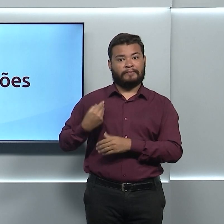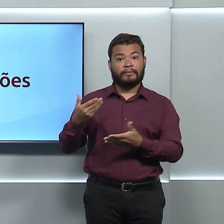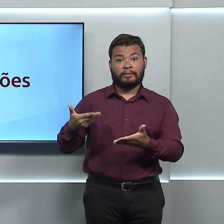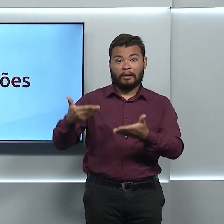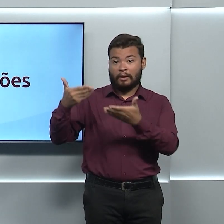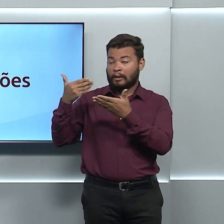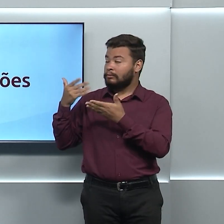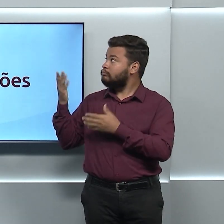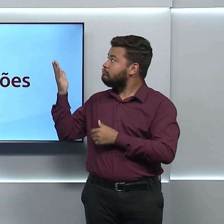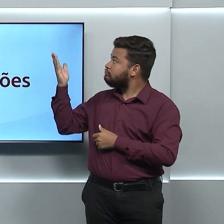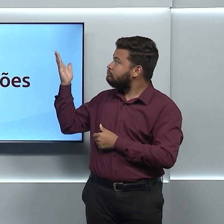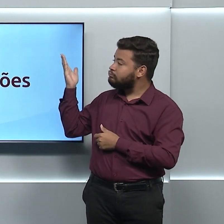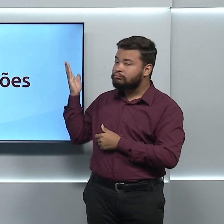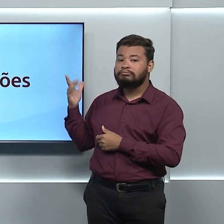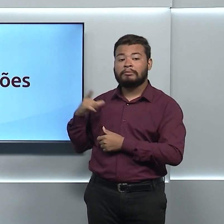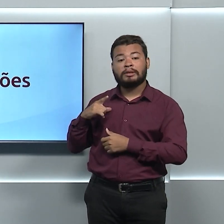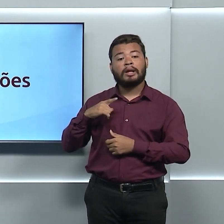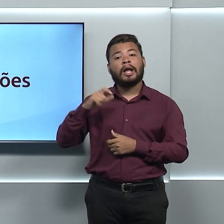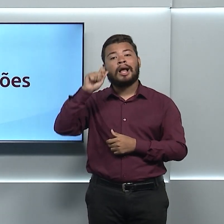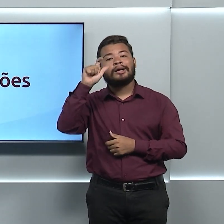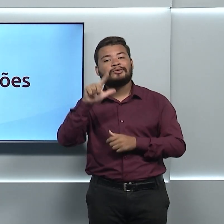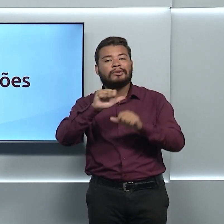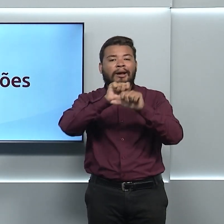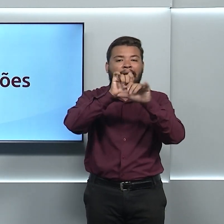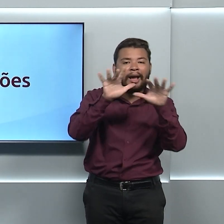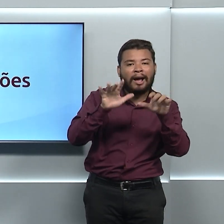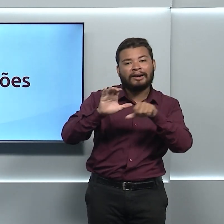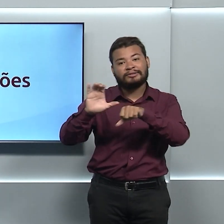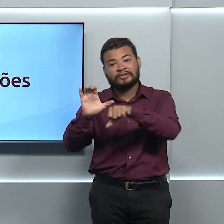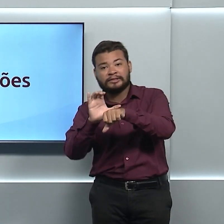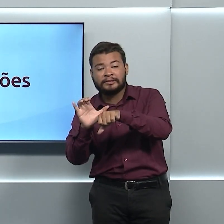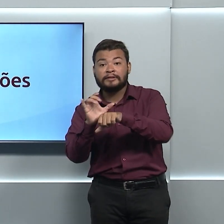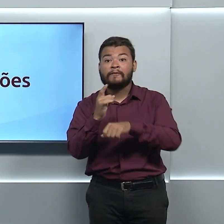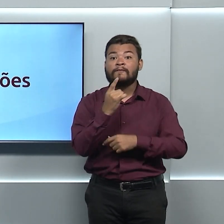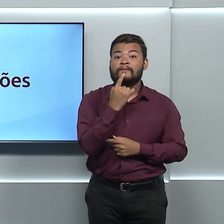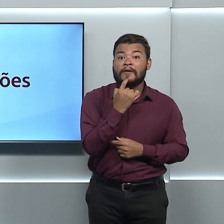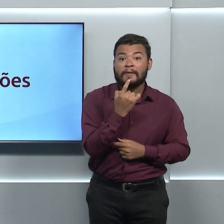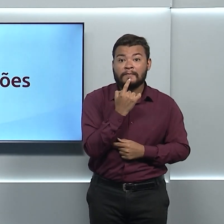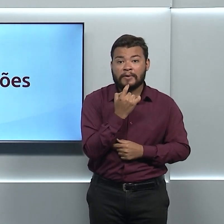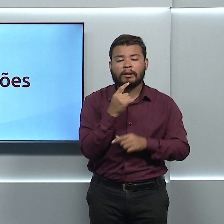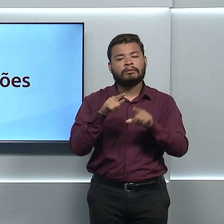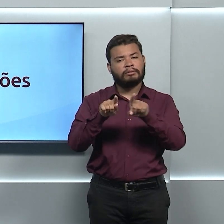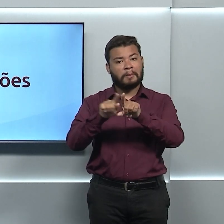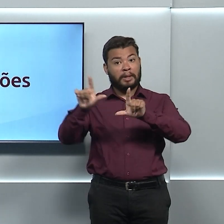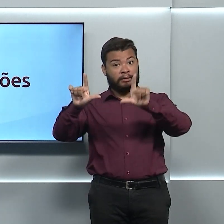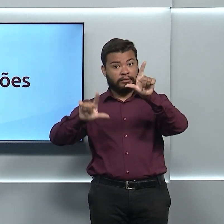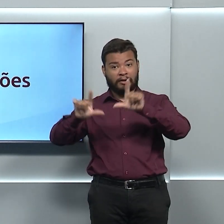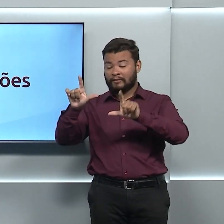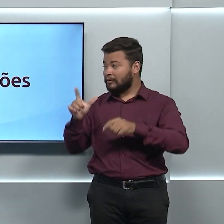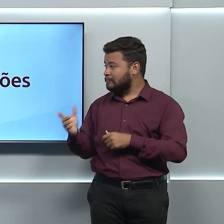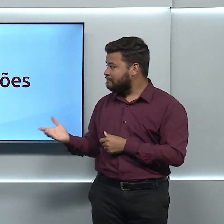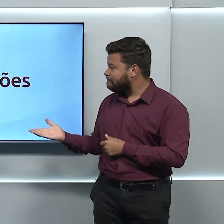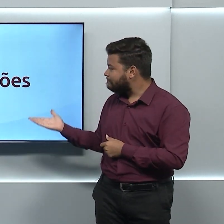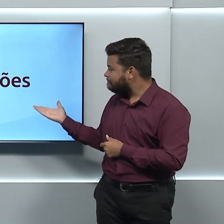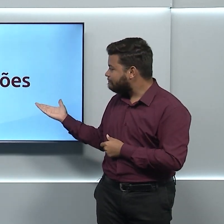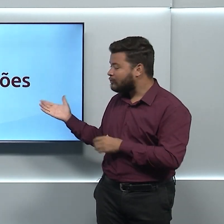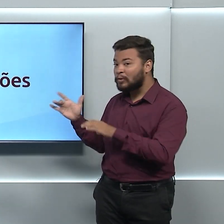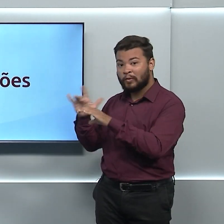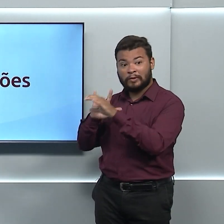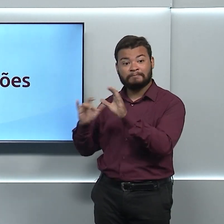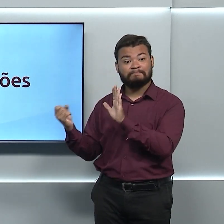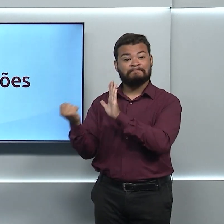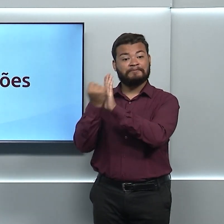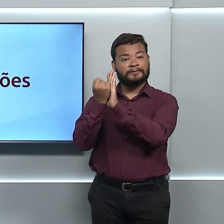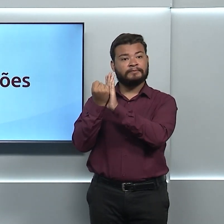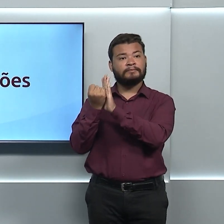uma estrutura em azul claro, cinza e vermelho e uma televisão com a logo do programa. Do outro